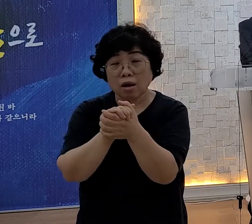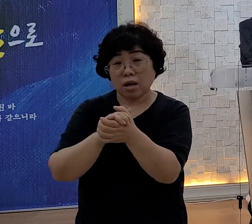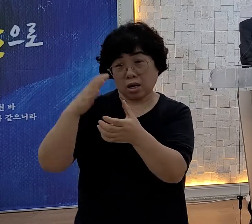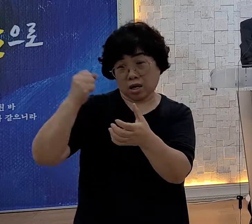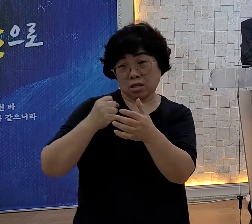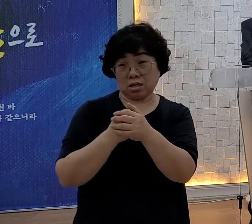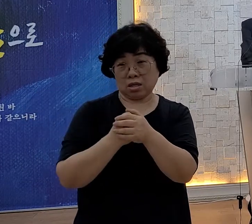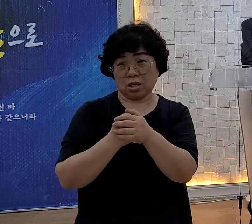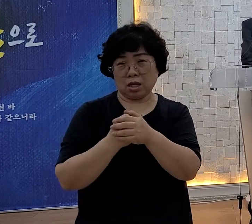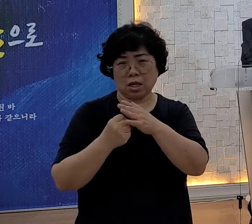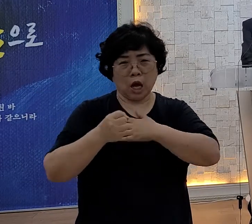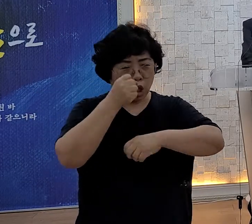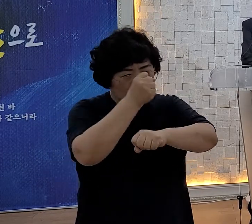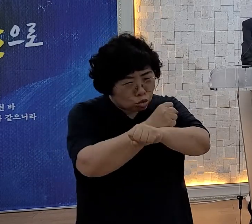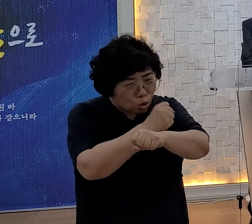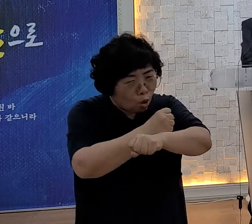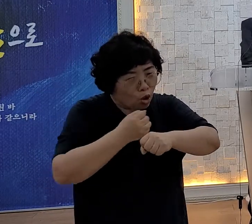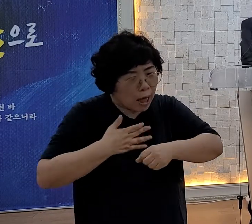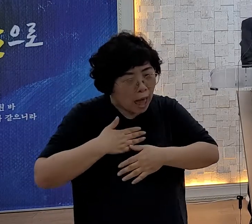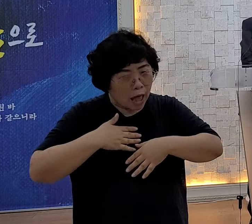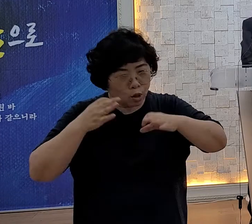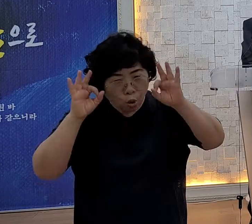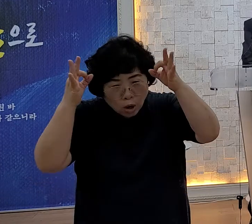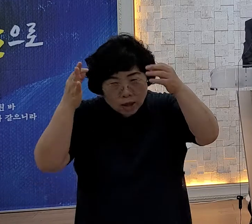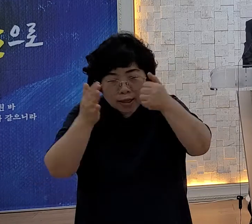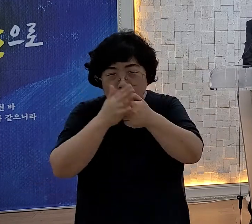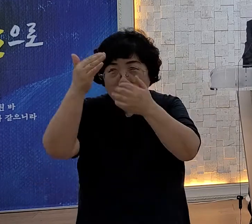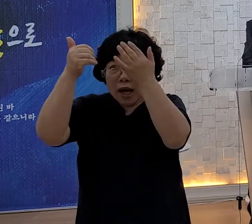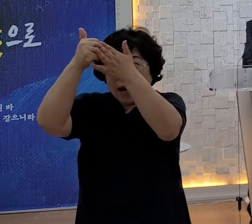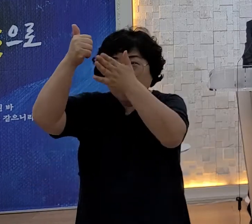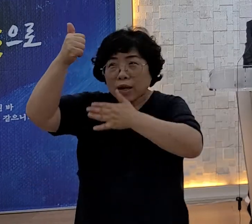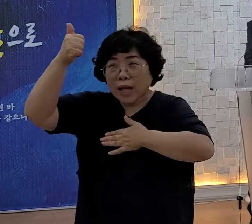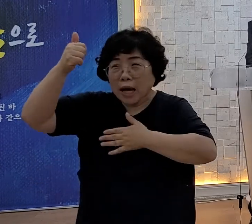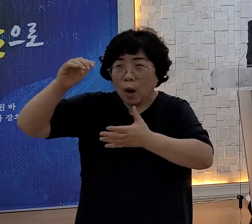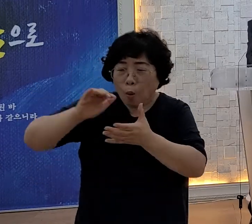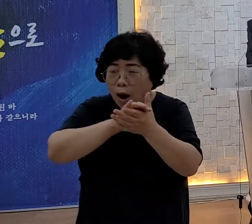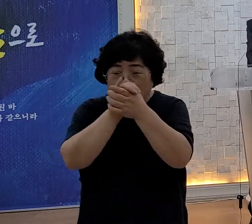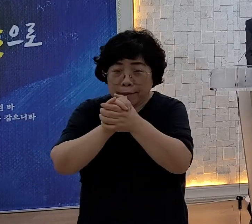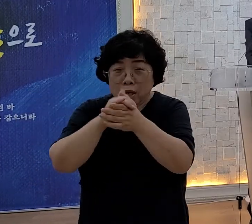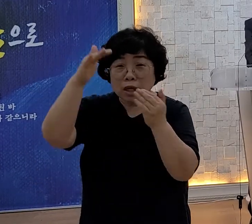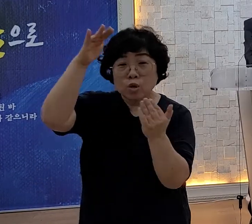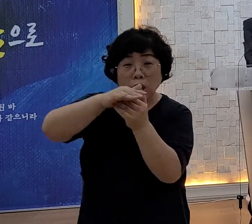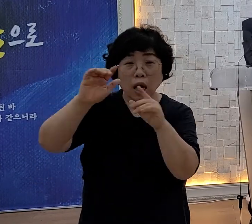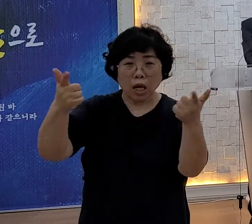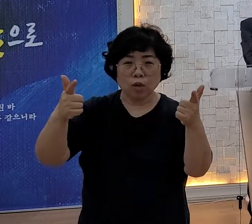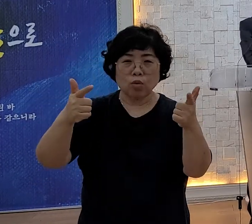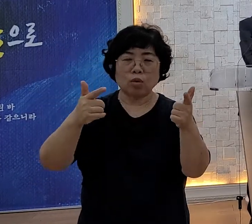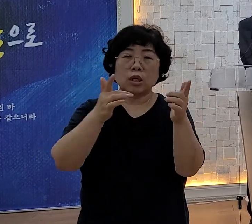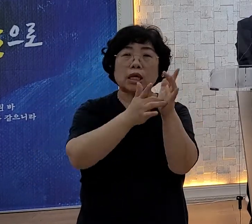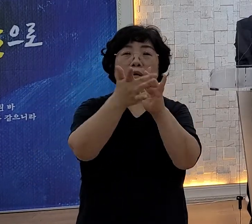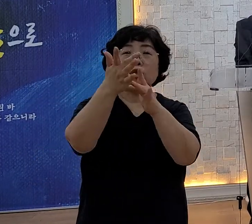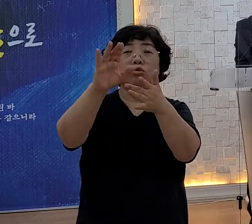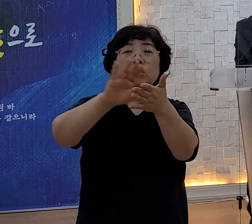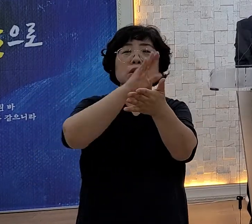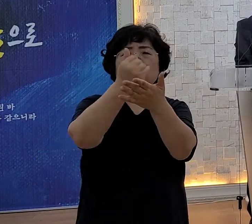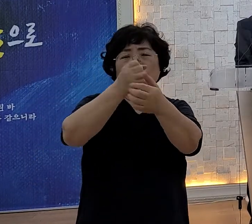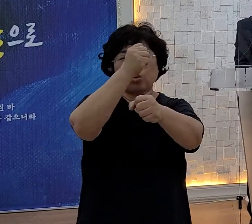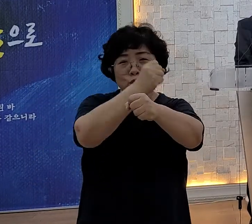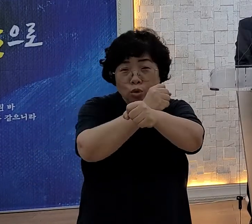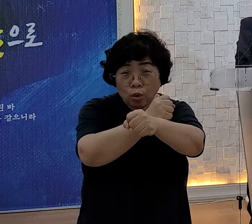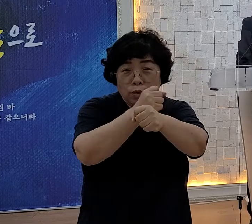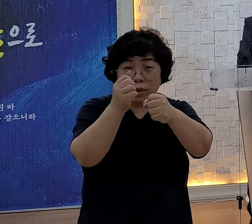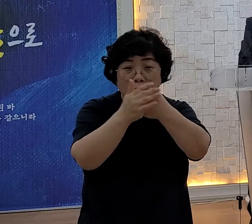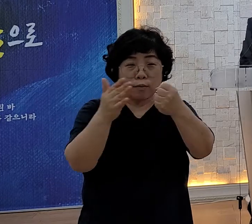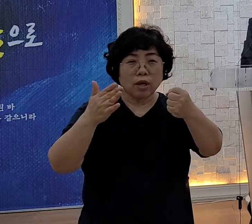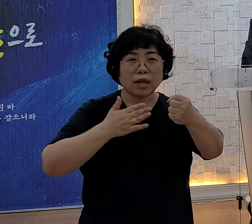그것이 나의 공로로 내 노력으로 하나님과 우리가 화평하게 된 게 아니라 오직 예수 그리스도의 공로.